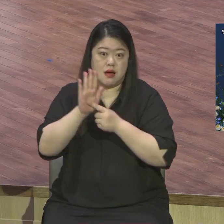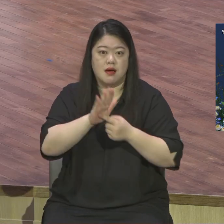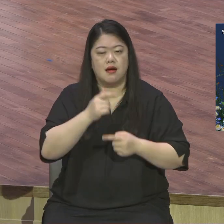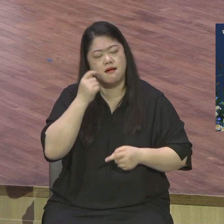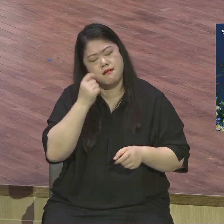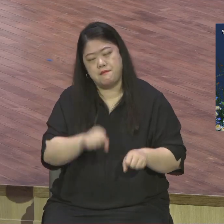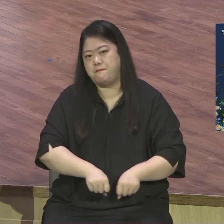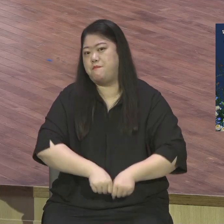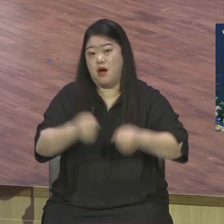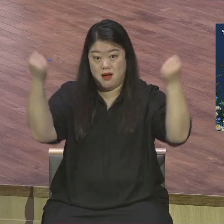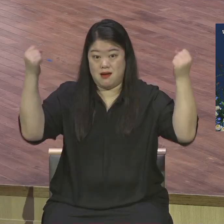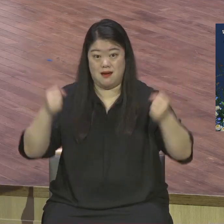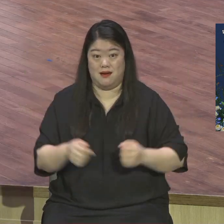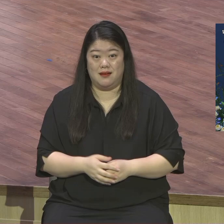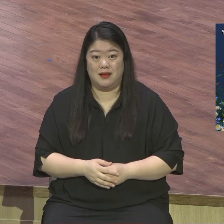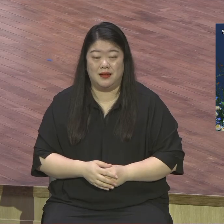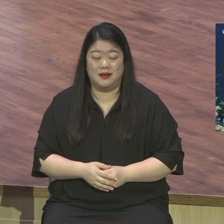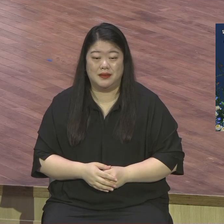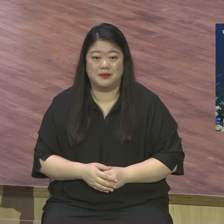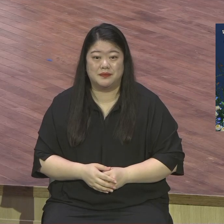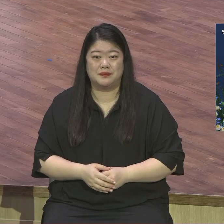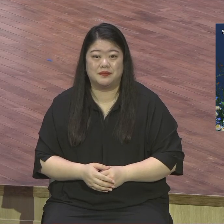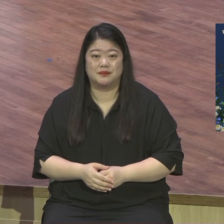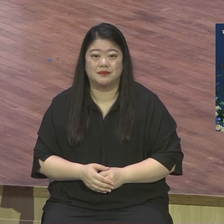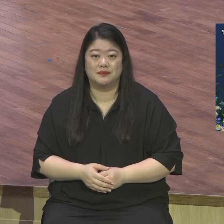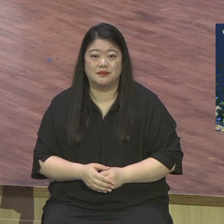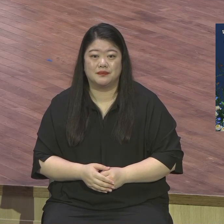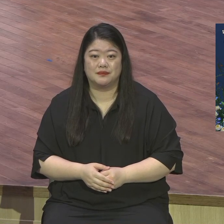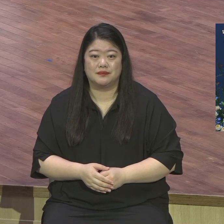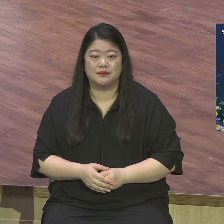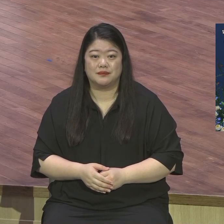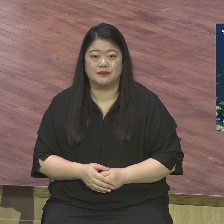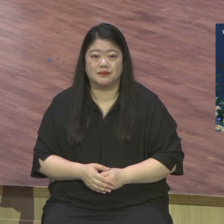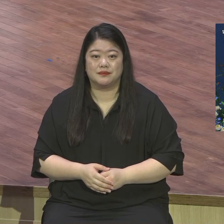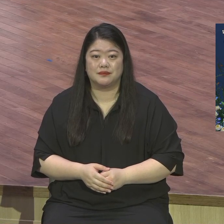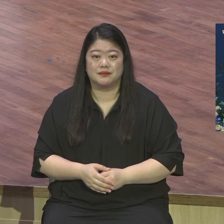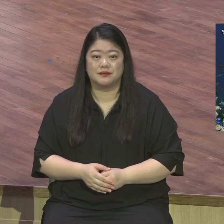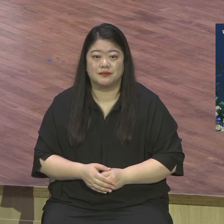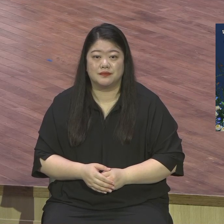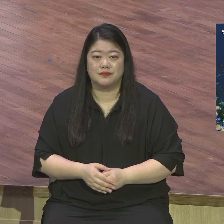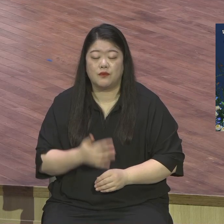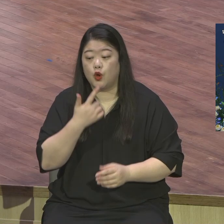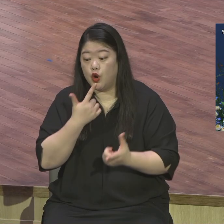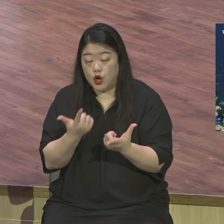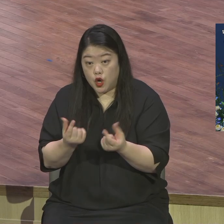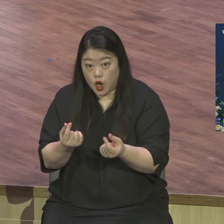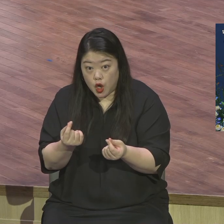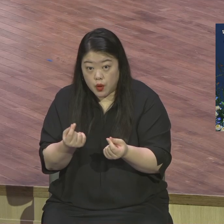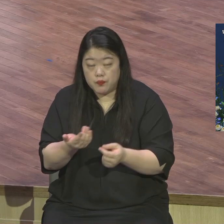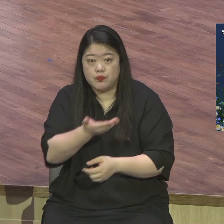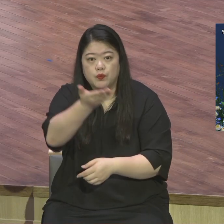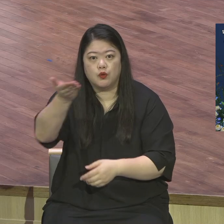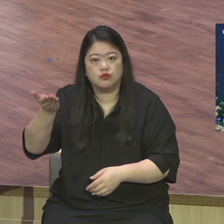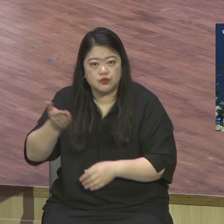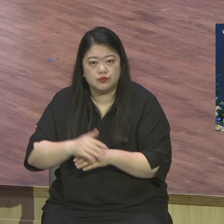영직의 삶도 마찬가지입니다. 이러한 영적인 훈련 과정을 통과해야